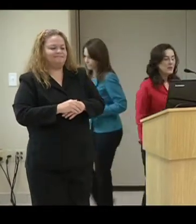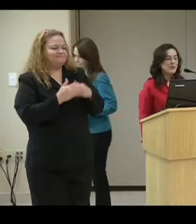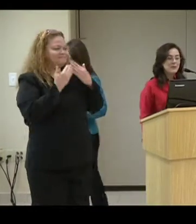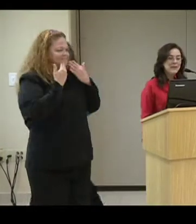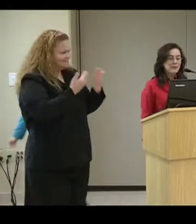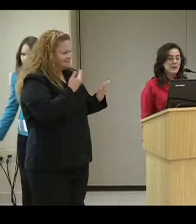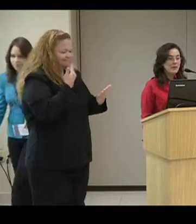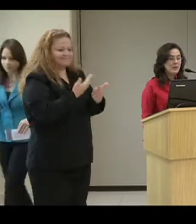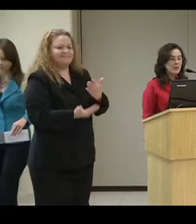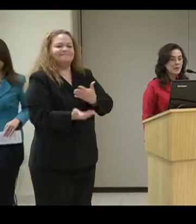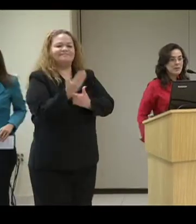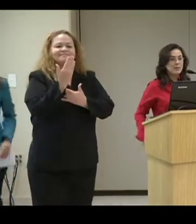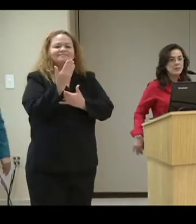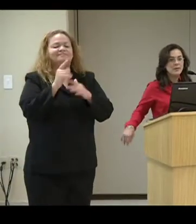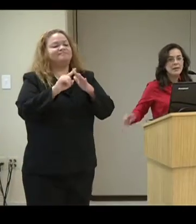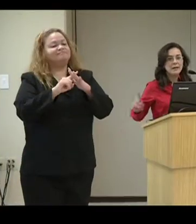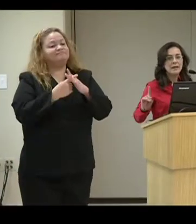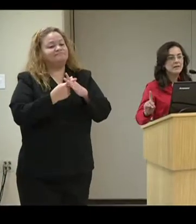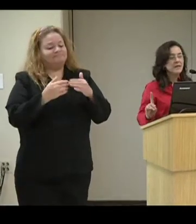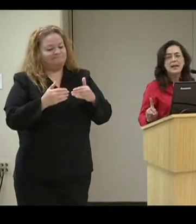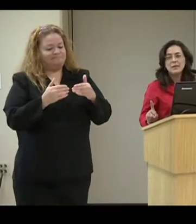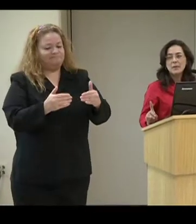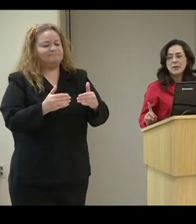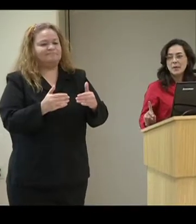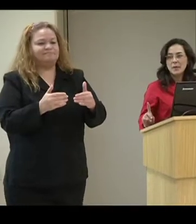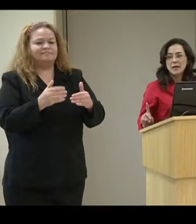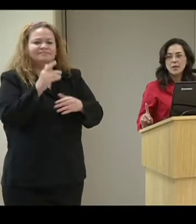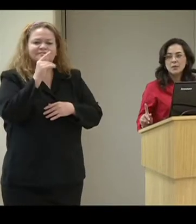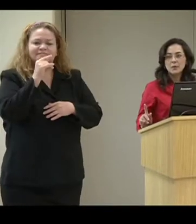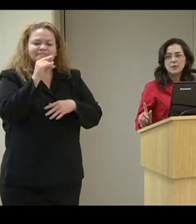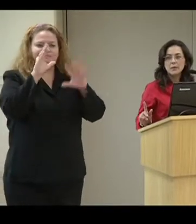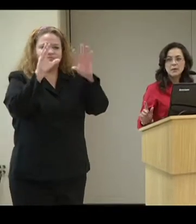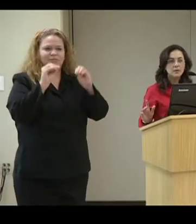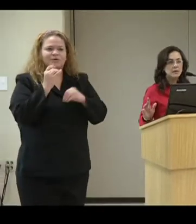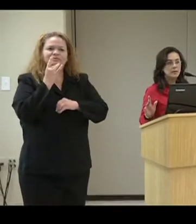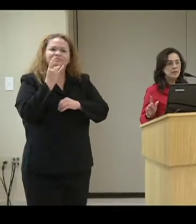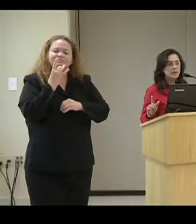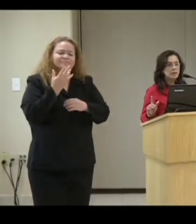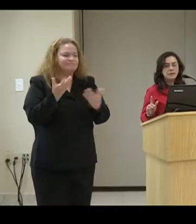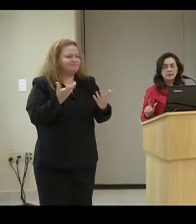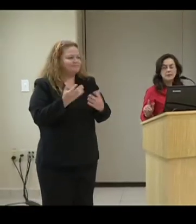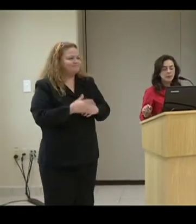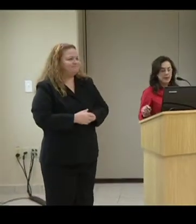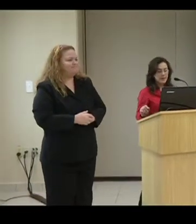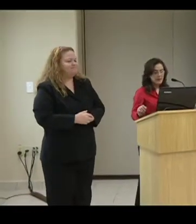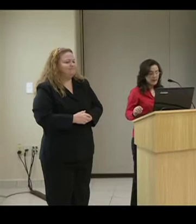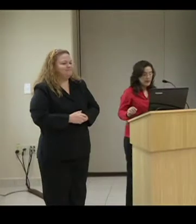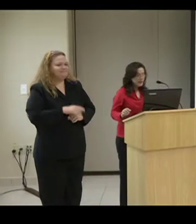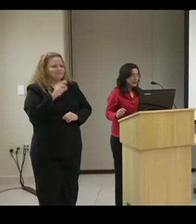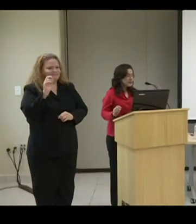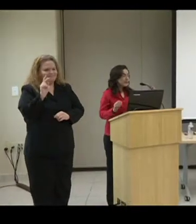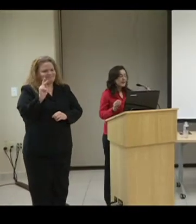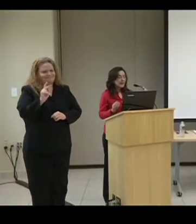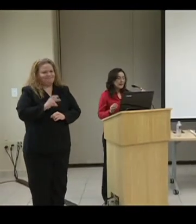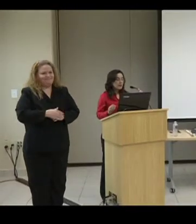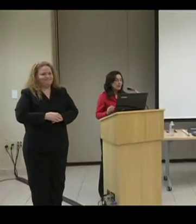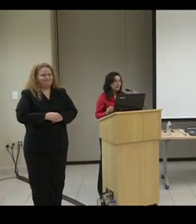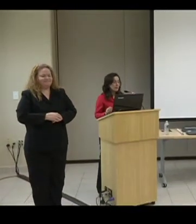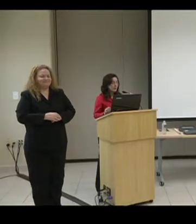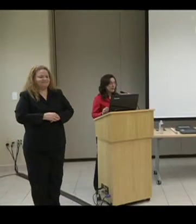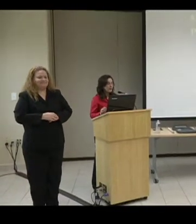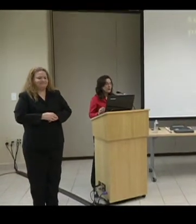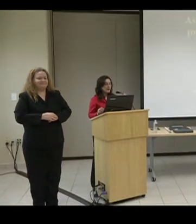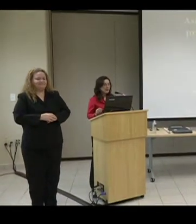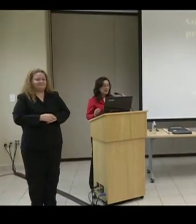Hola Muy buenos días Vamos a dar comienzo alguien me podría pagar la luz por favor Okay el día de hoy